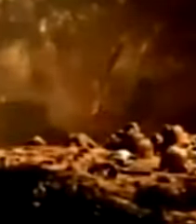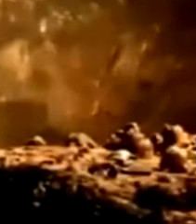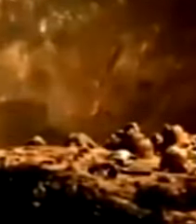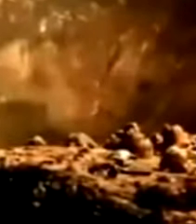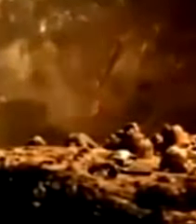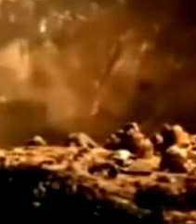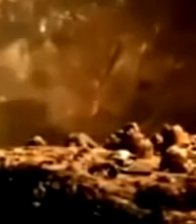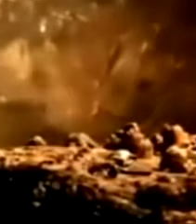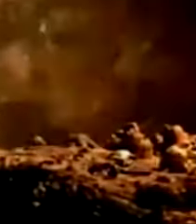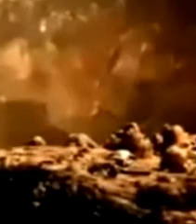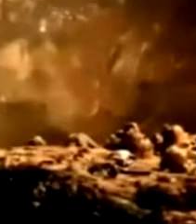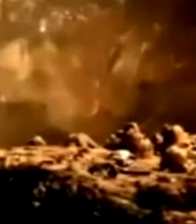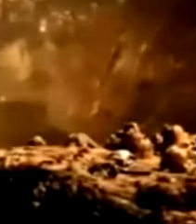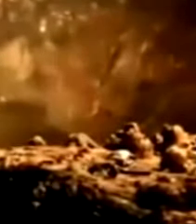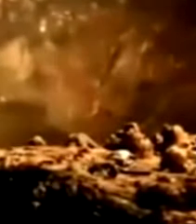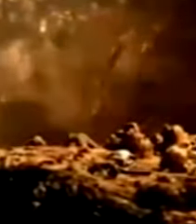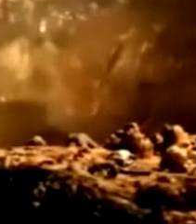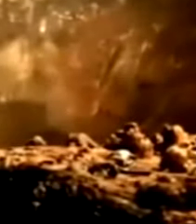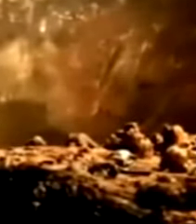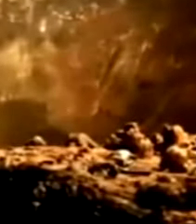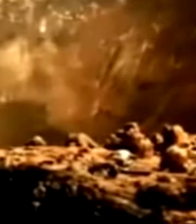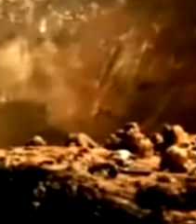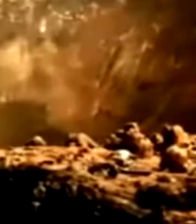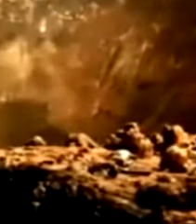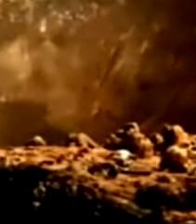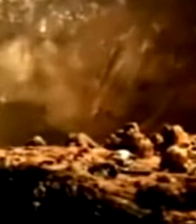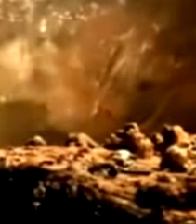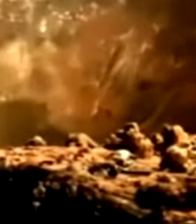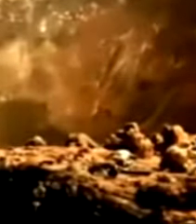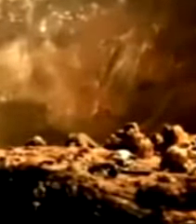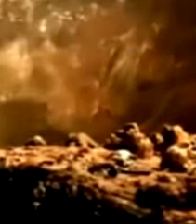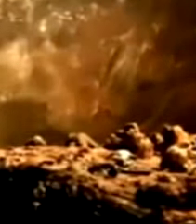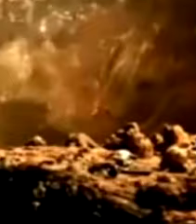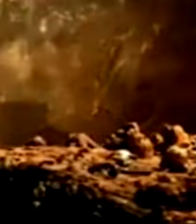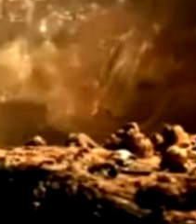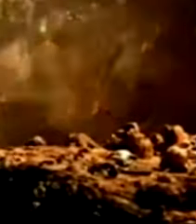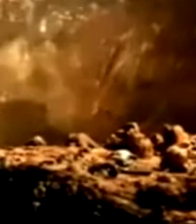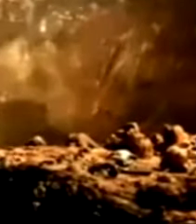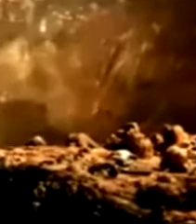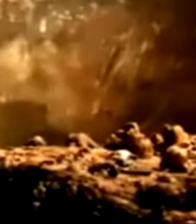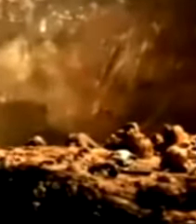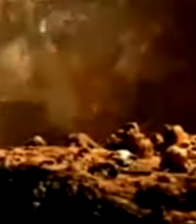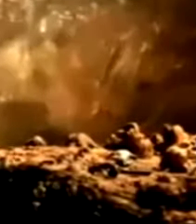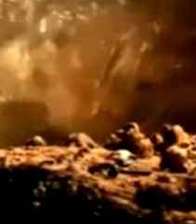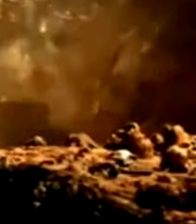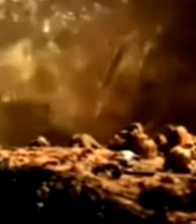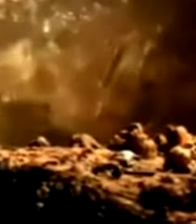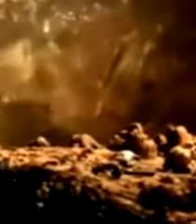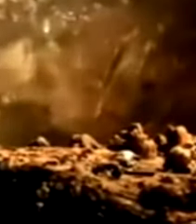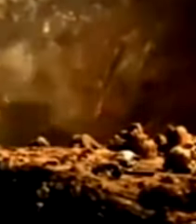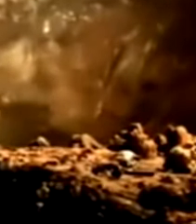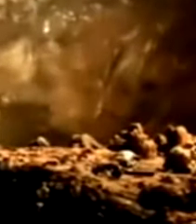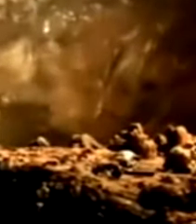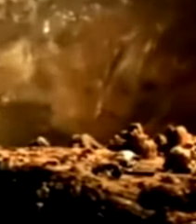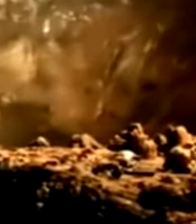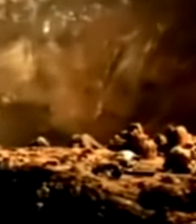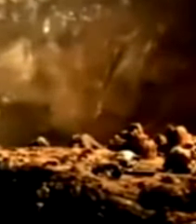Em suas costas está uma fogueira, e entre eles e a fogueira há um caminho.